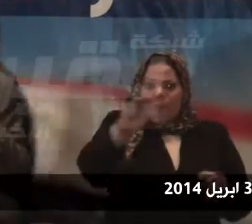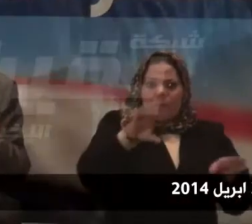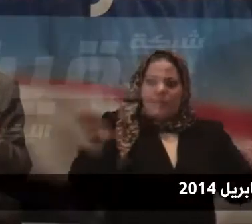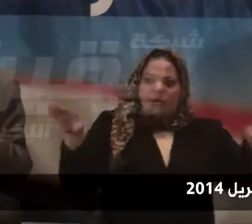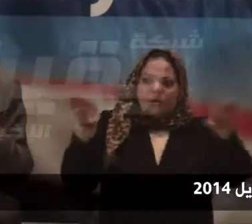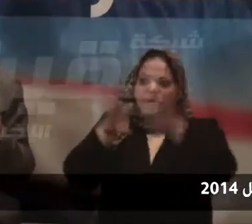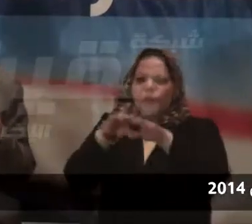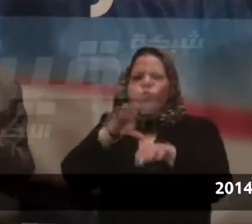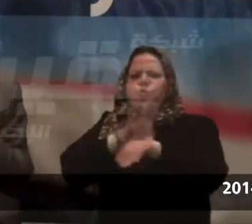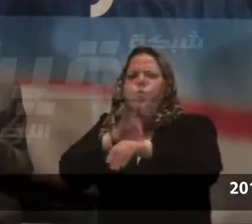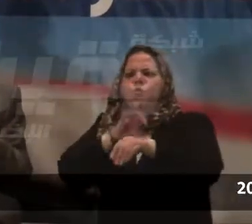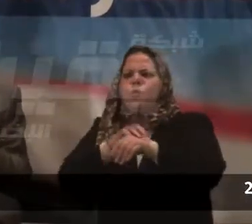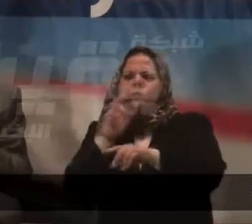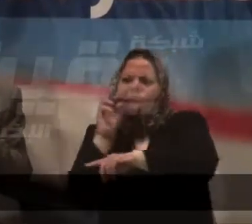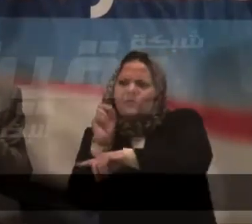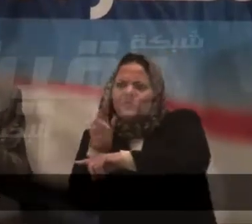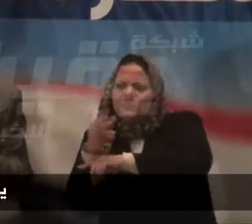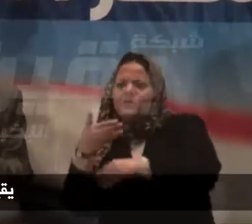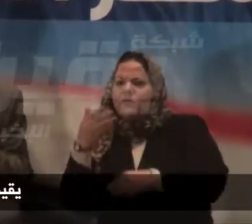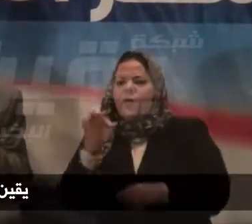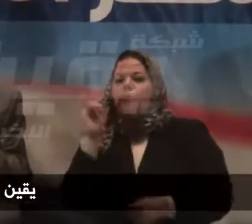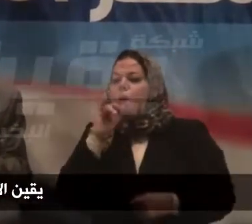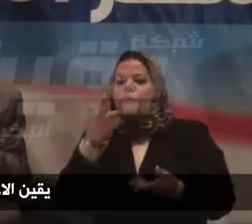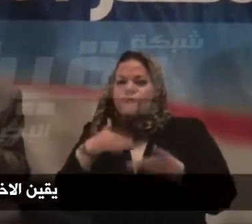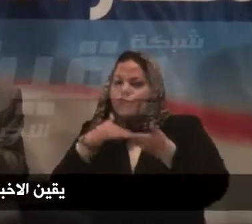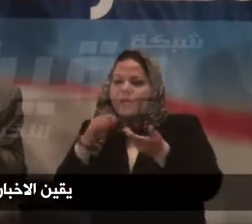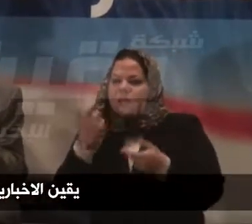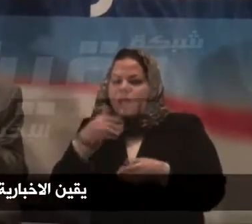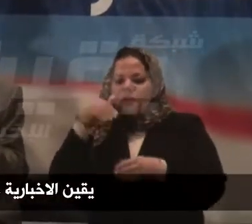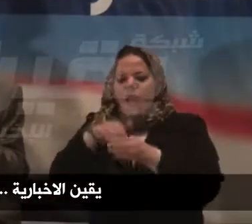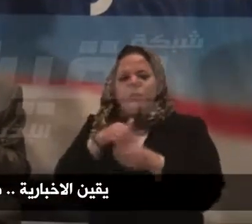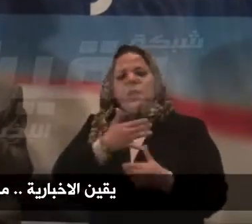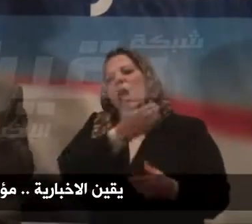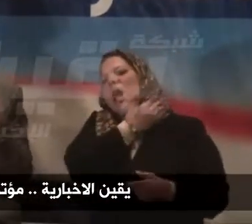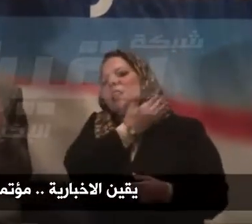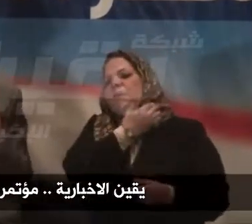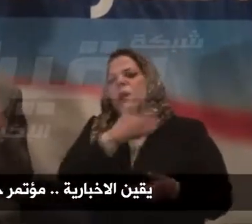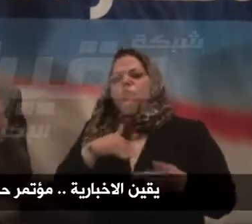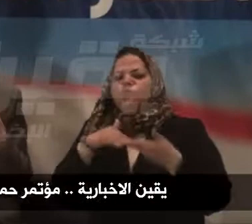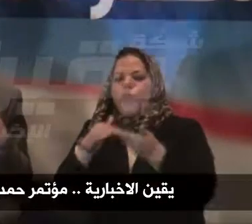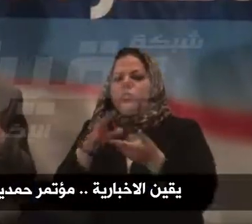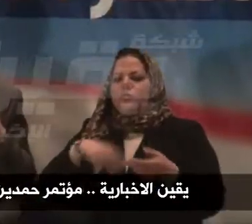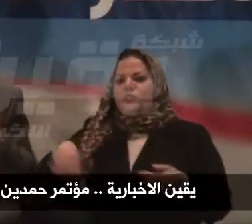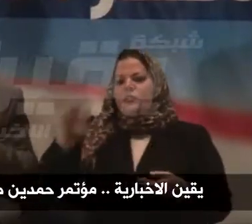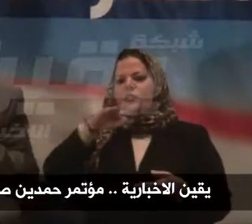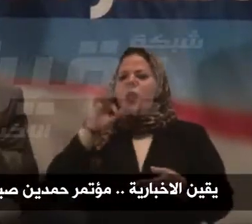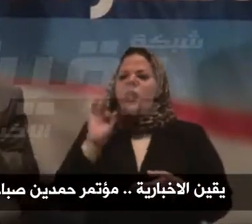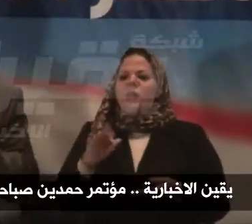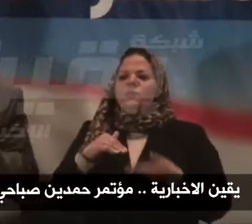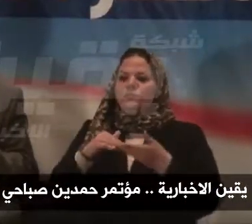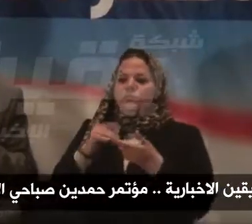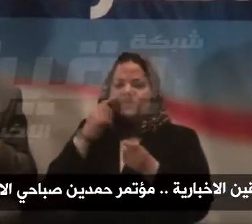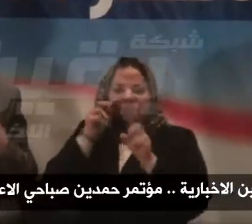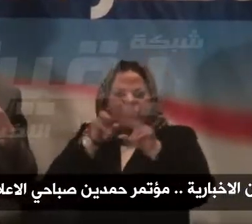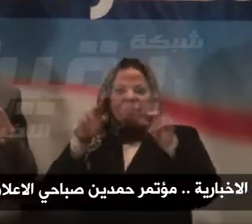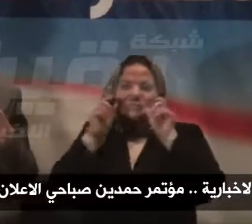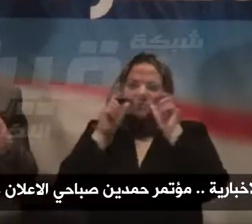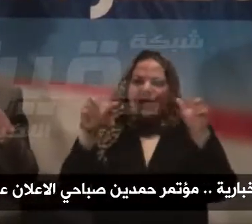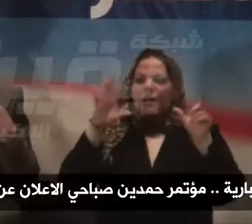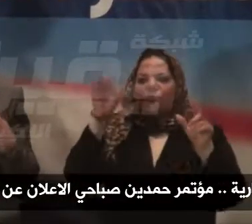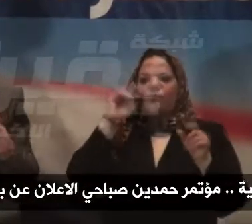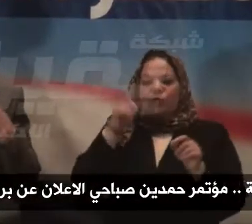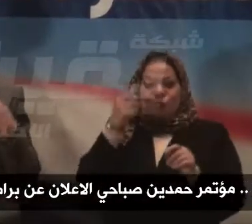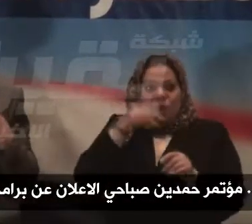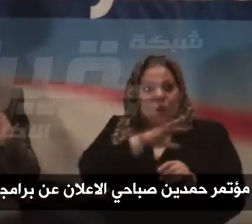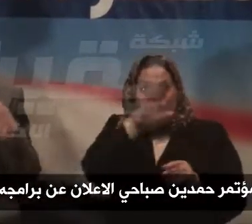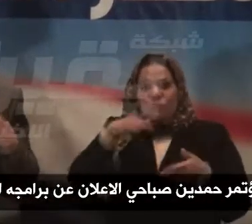يأخذوا قبول دخول تقديم خدمة في التأمين الصحي الشامل. هذا التسابق والذي نعني به أن